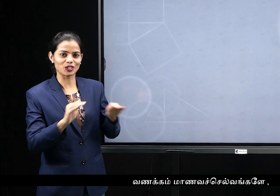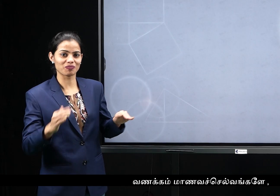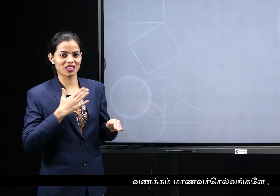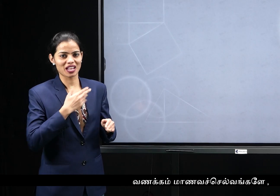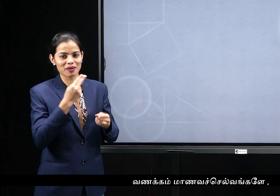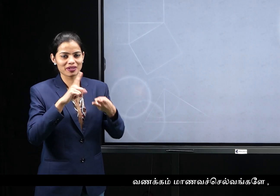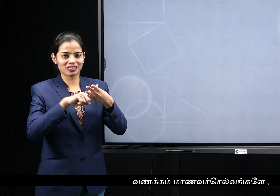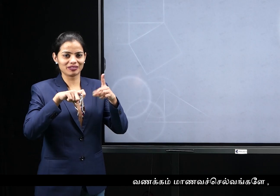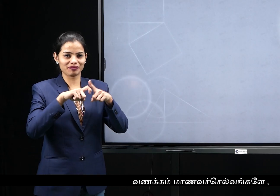மாணவ செல்வங்களே,